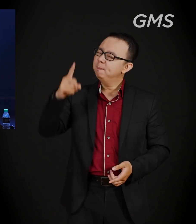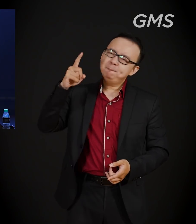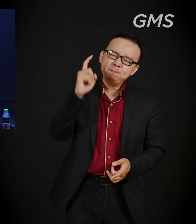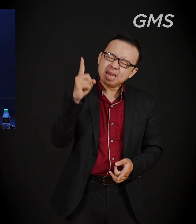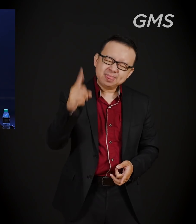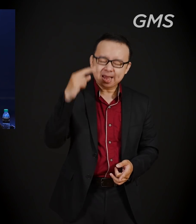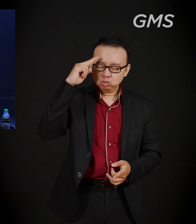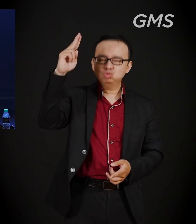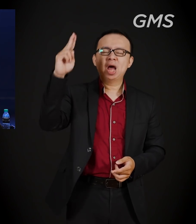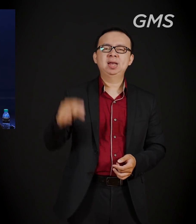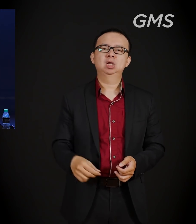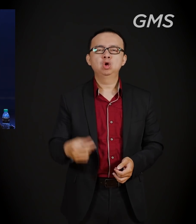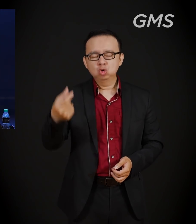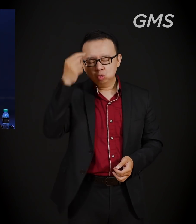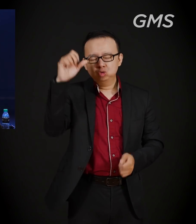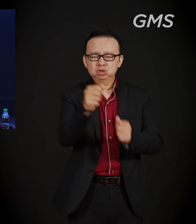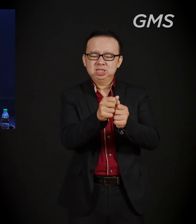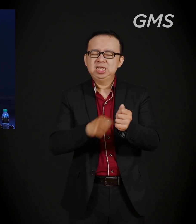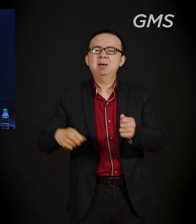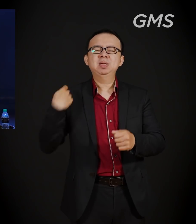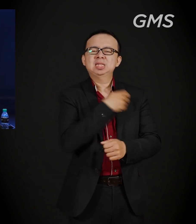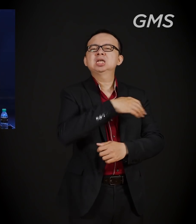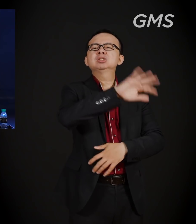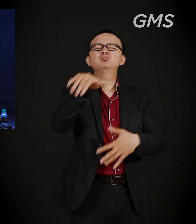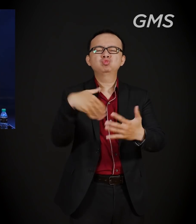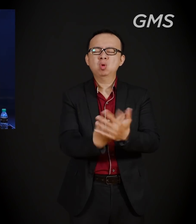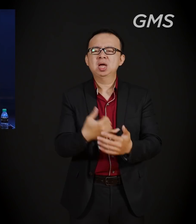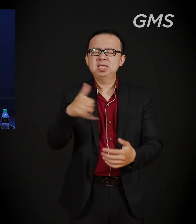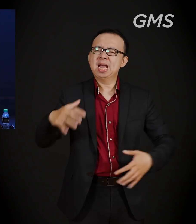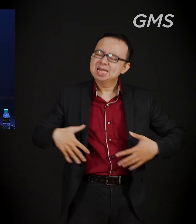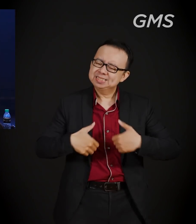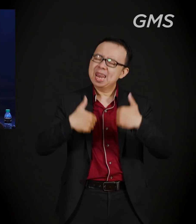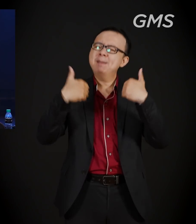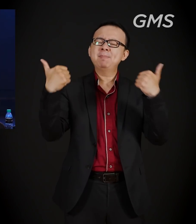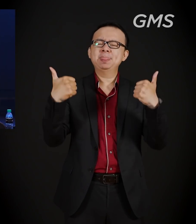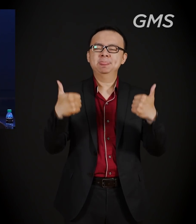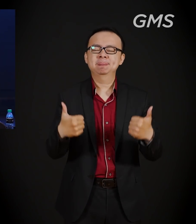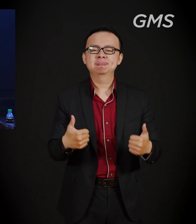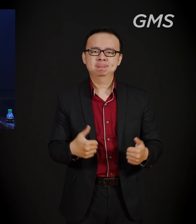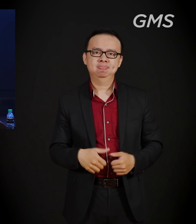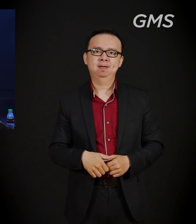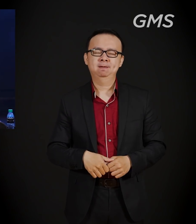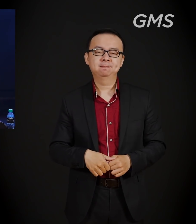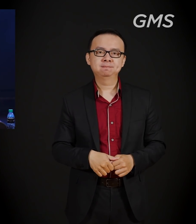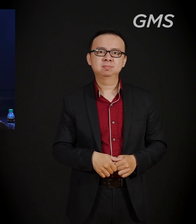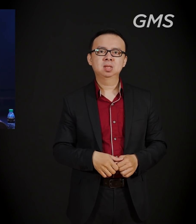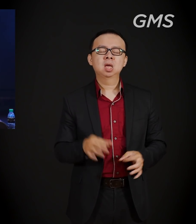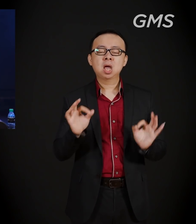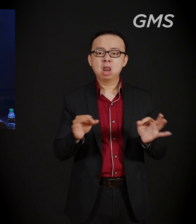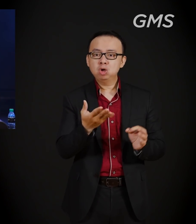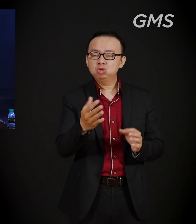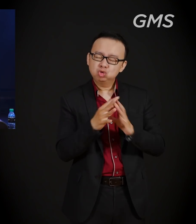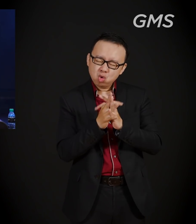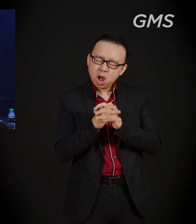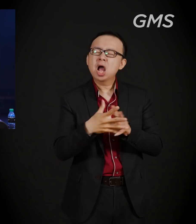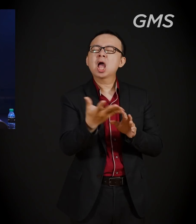Tuhan. Buat setiap kita yang sudah bertobat, sudah diselamatkan, sudah masuk dalam warga kerajaan sorga. Jika itu doamu, taruh tangan